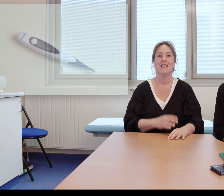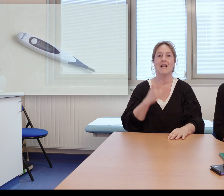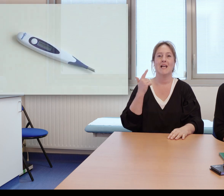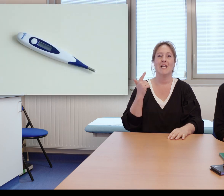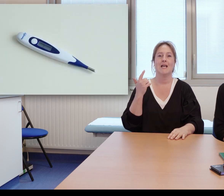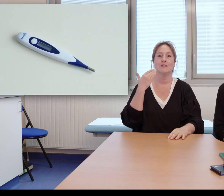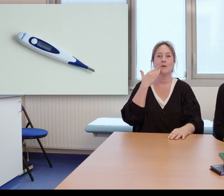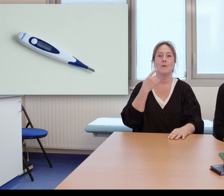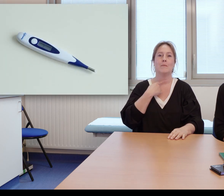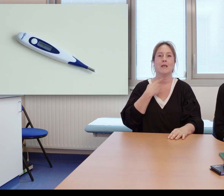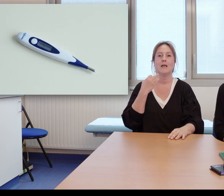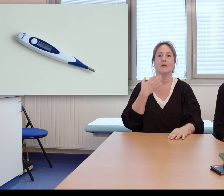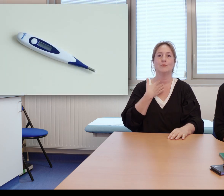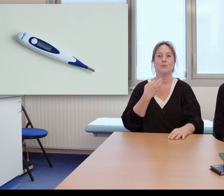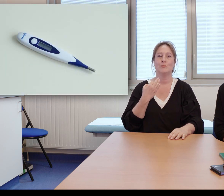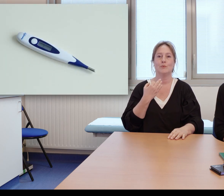la température.